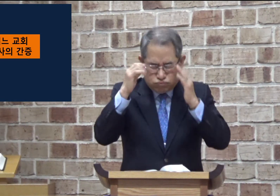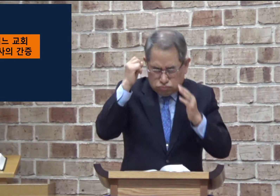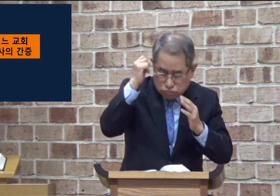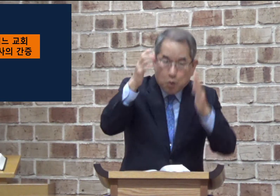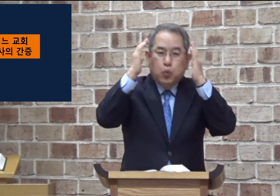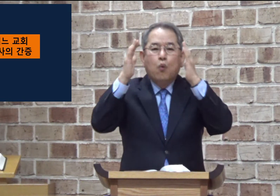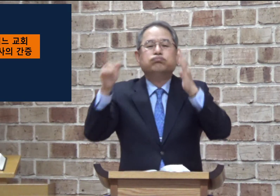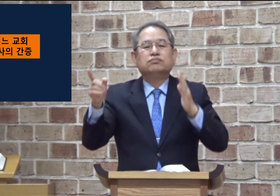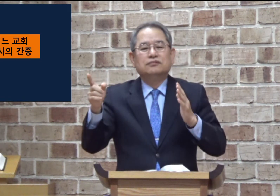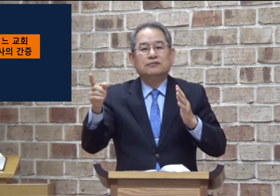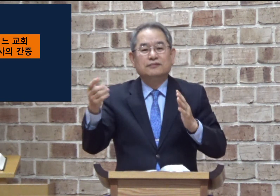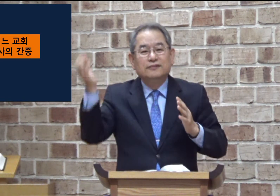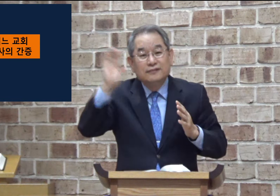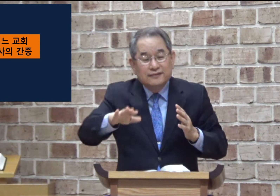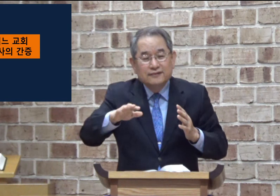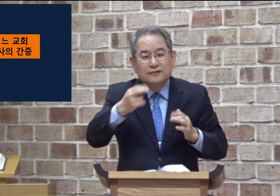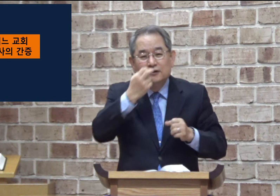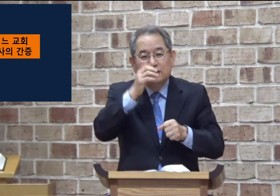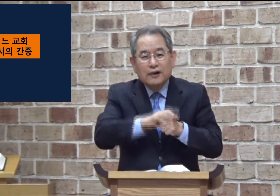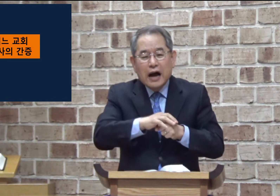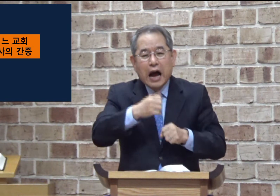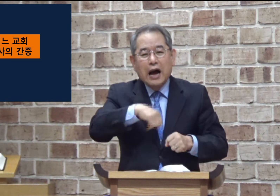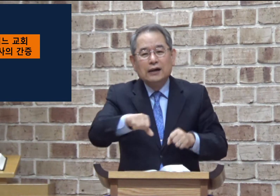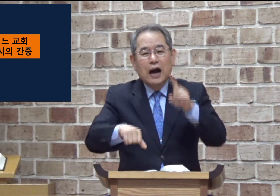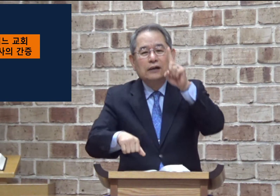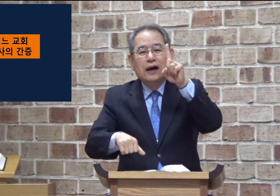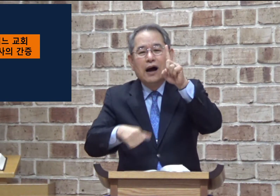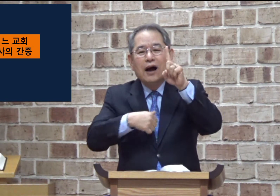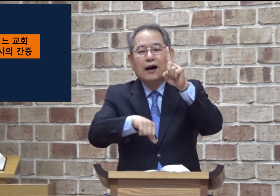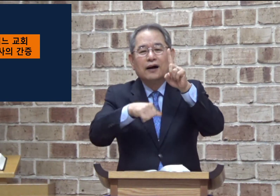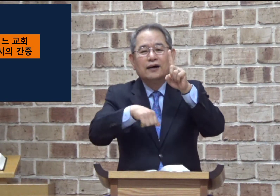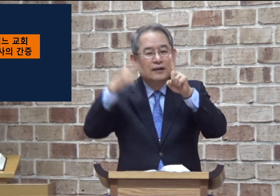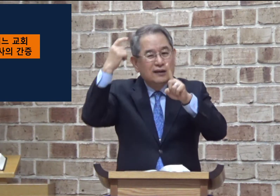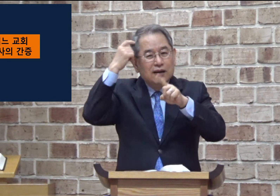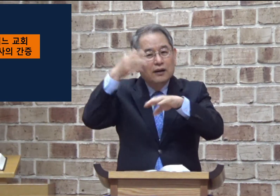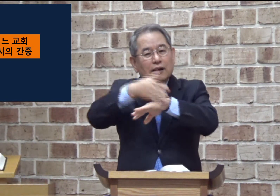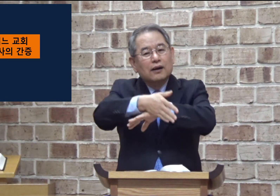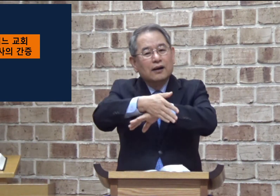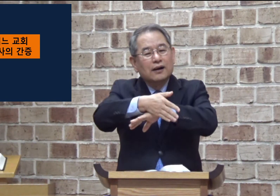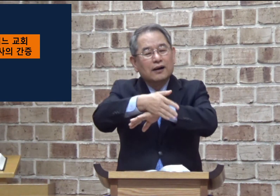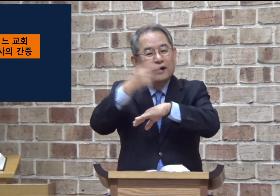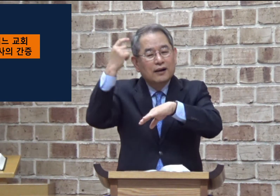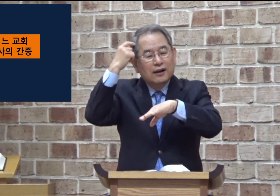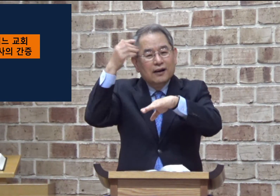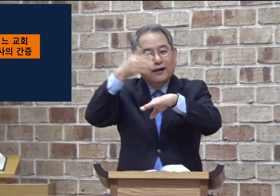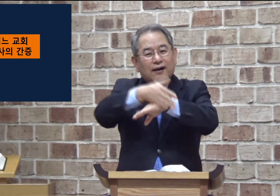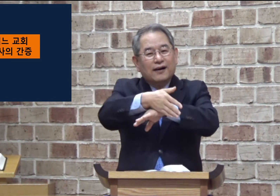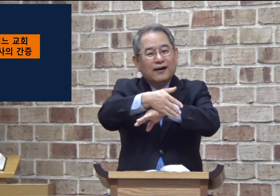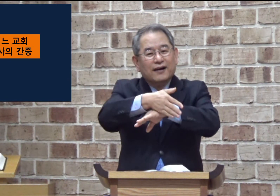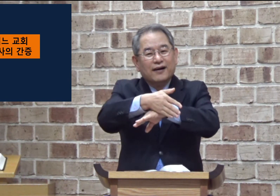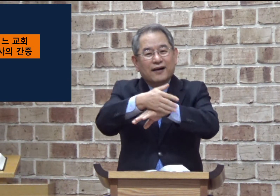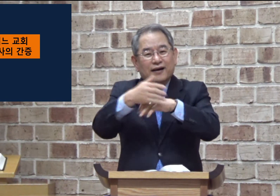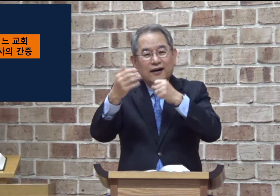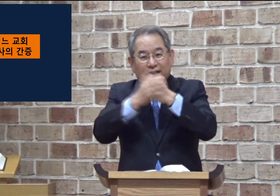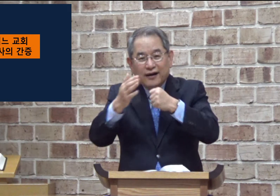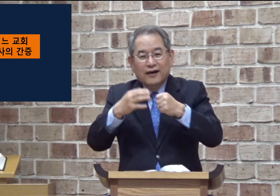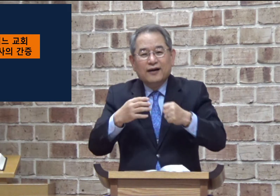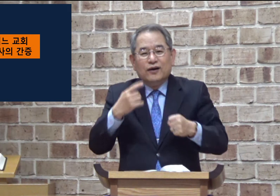부족함이 없는 공부도 많이 한 권사님입니다. 그런데 아들이 하나 있는데 지적